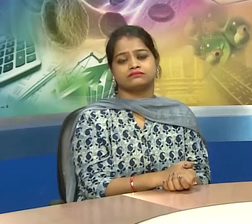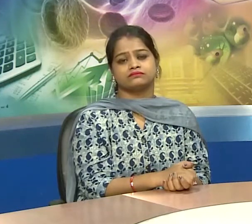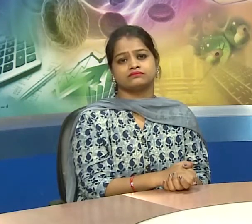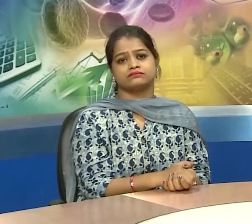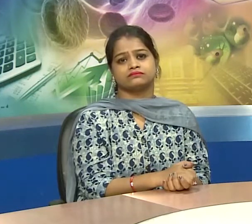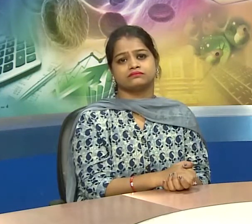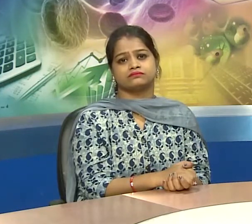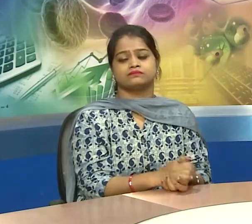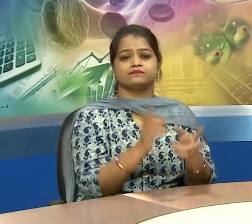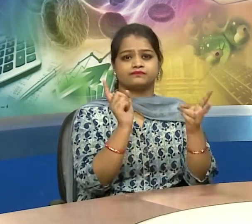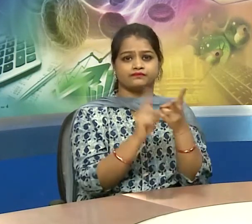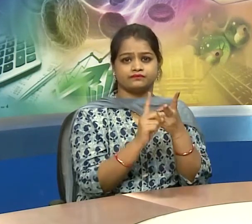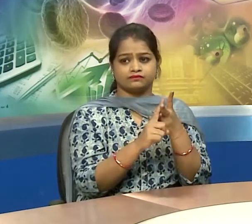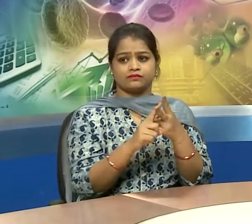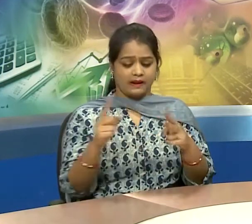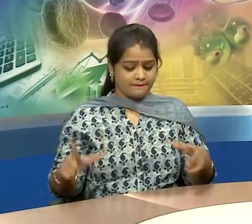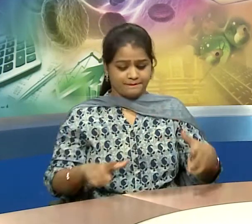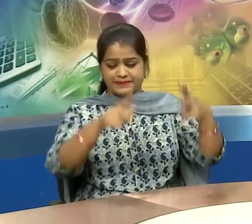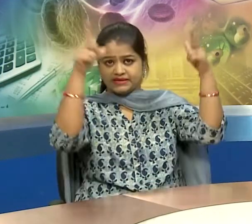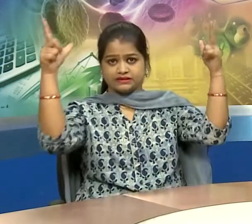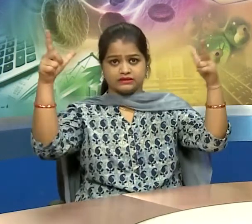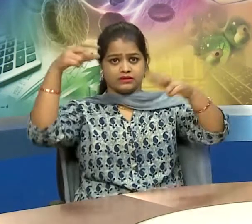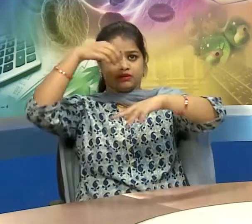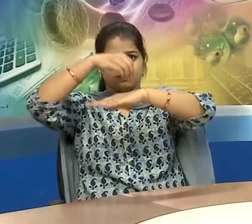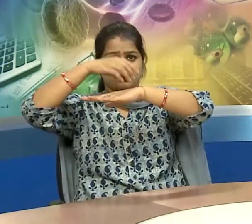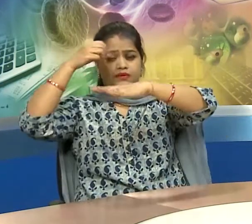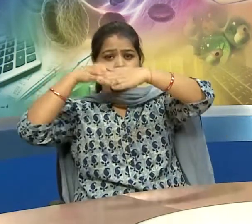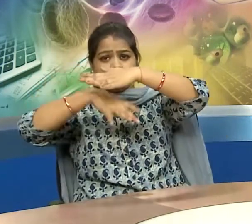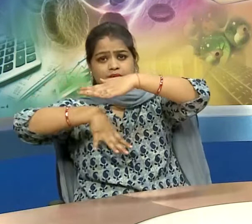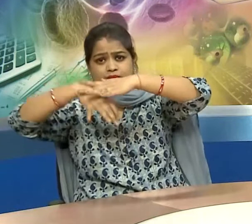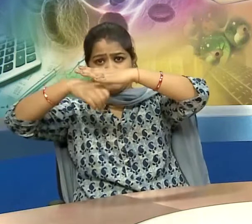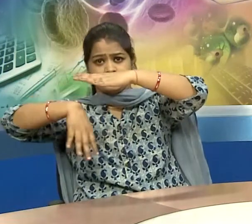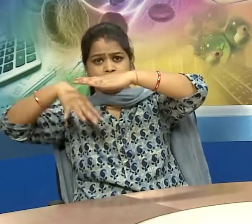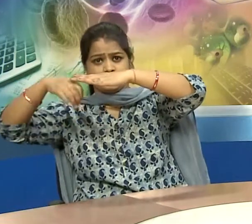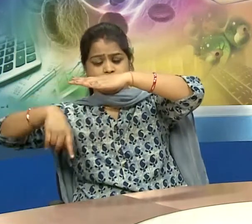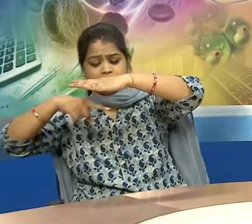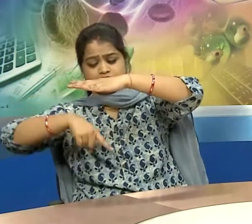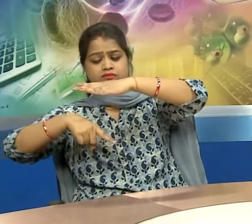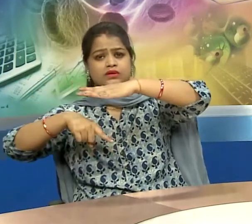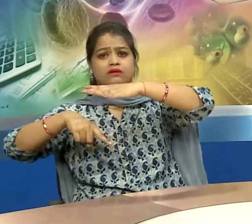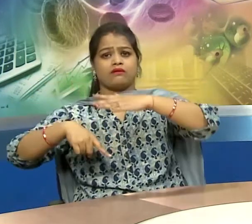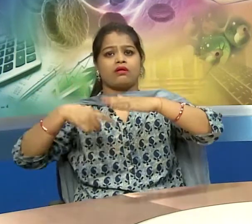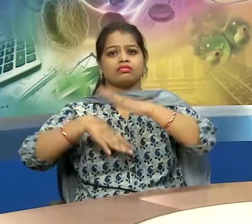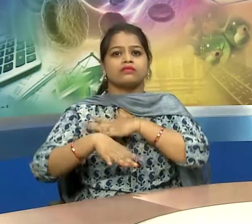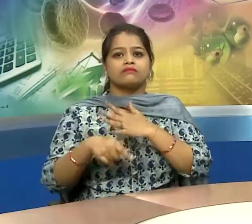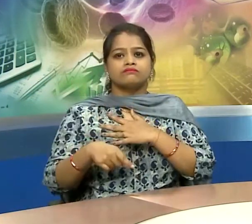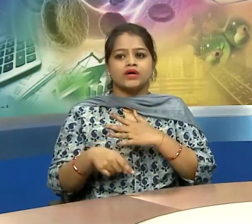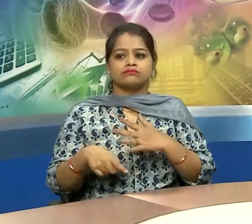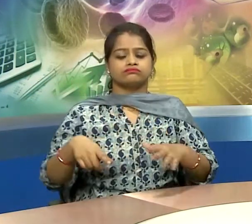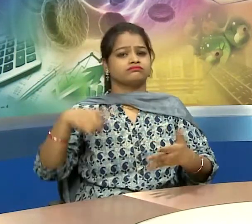एक पेड़ की जड़ के समान हमें अपने आदर्शों और सिद्धांतों पर दृढ़ रहना